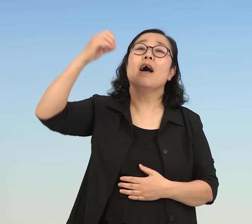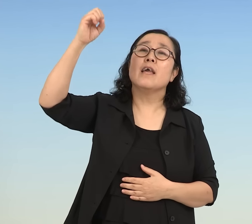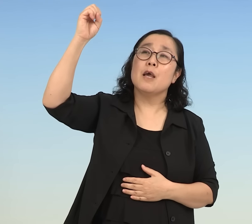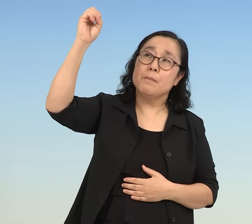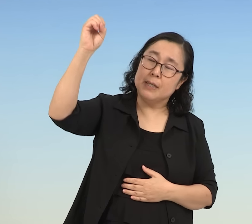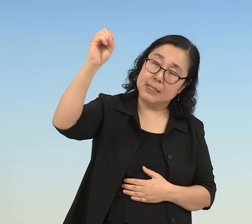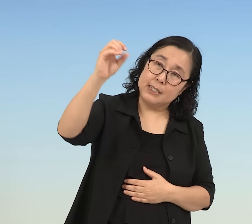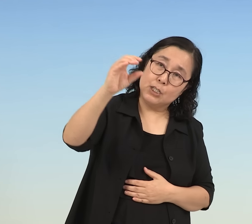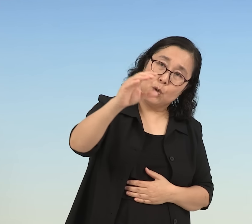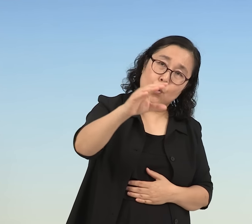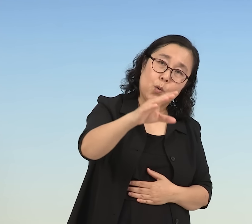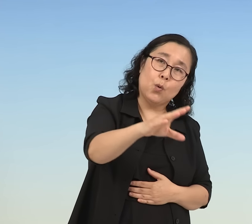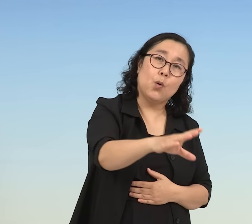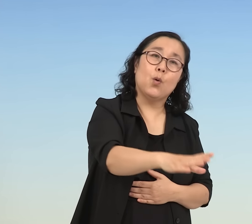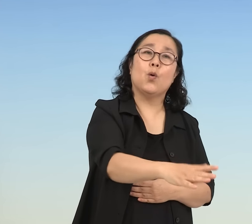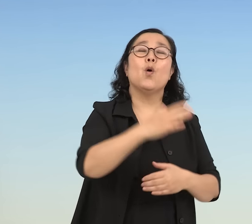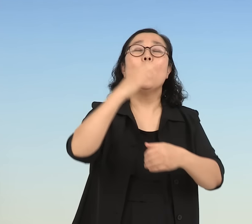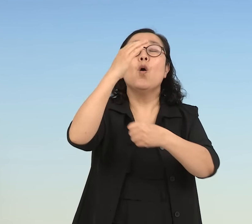자리에서 일어나셔서